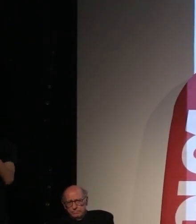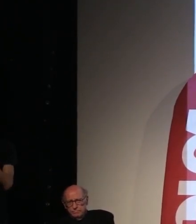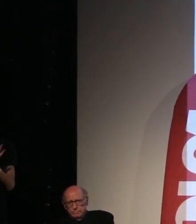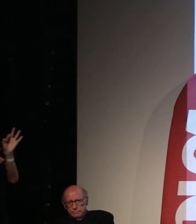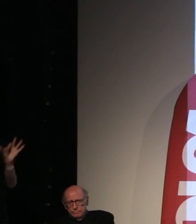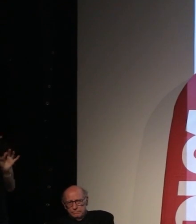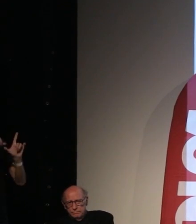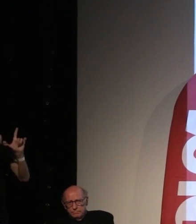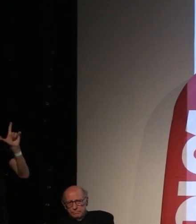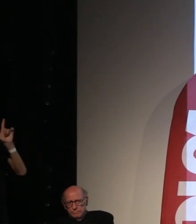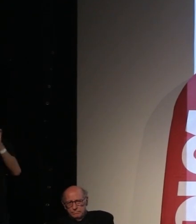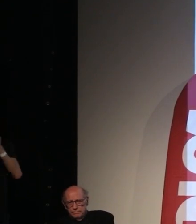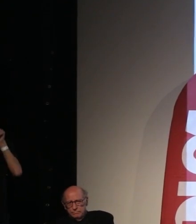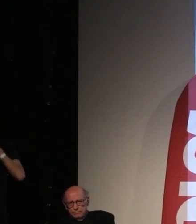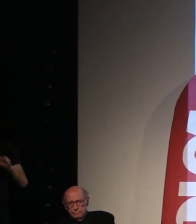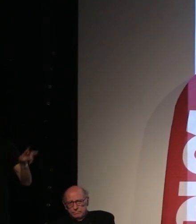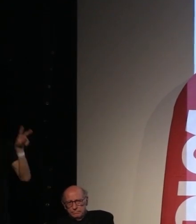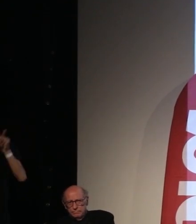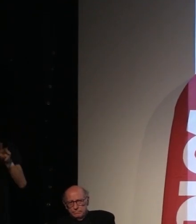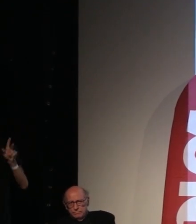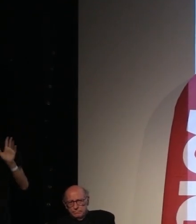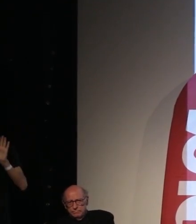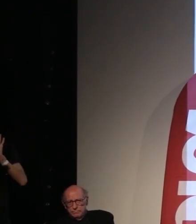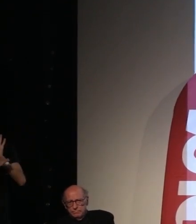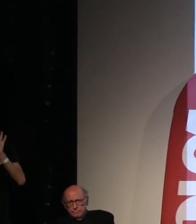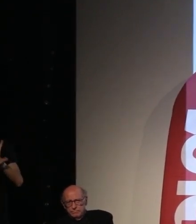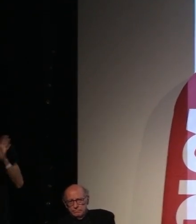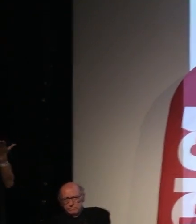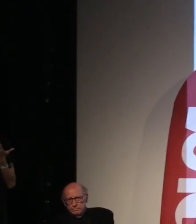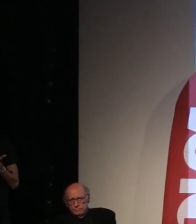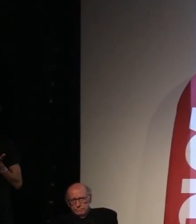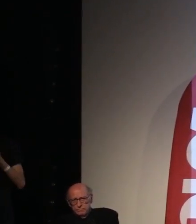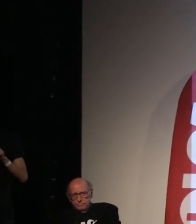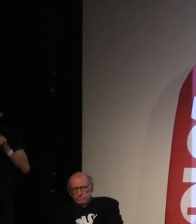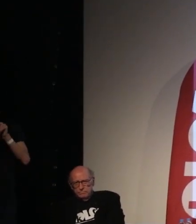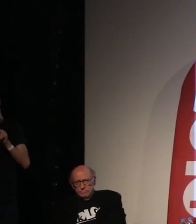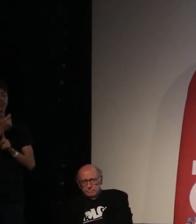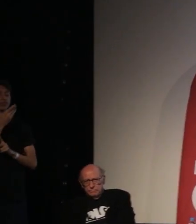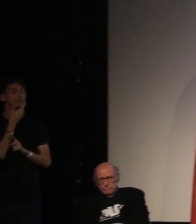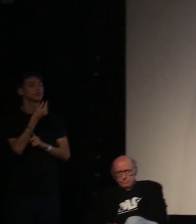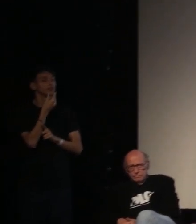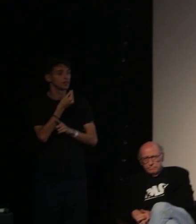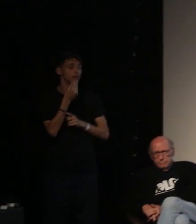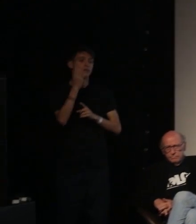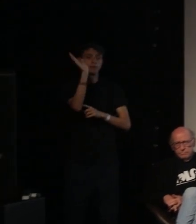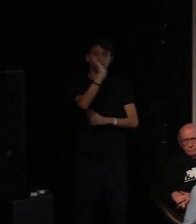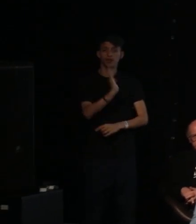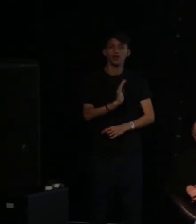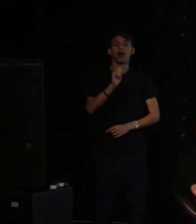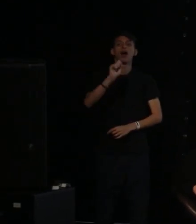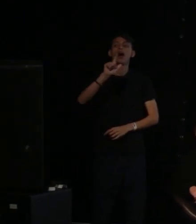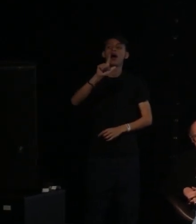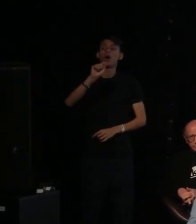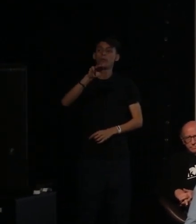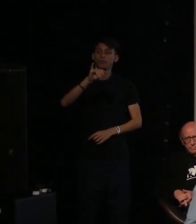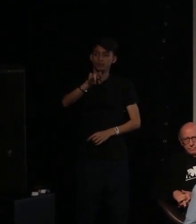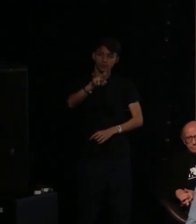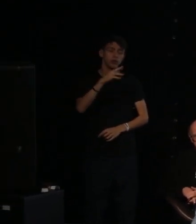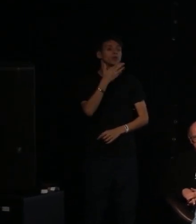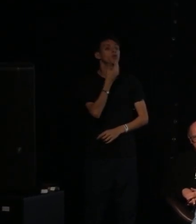visuais. Foi ajudada nisso por um jovem artista brasileiro chamado Almir Mavignier,